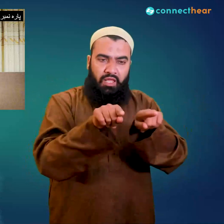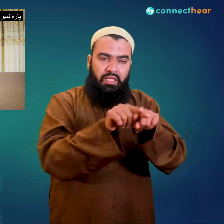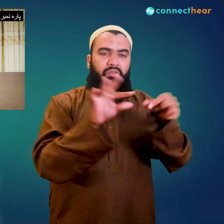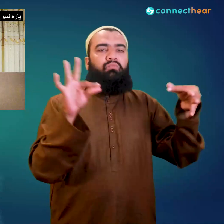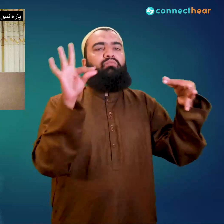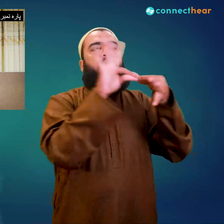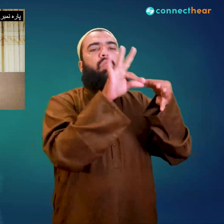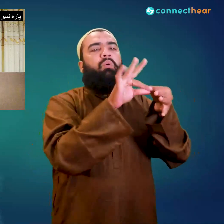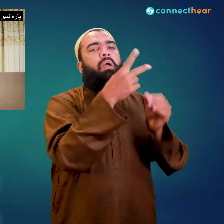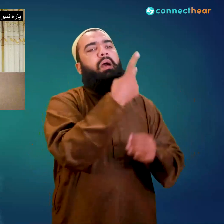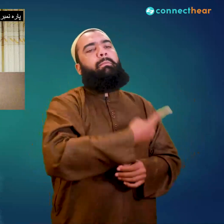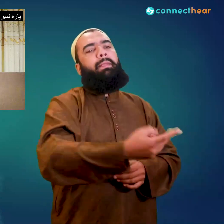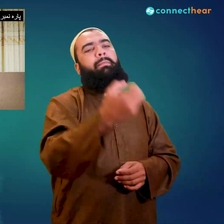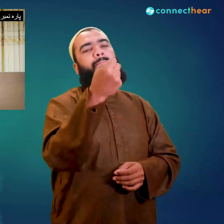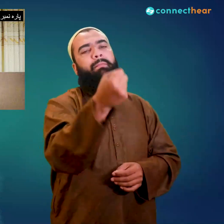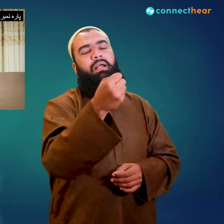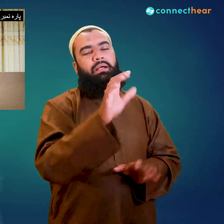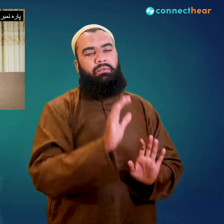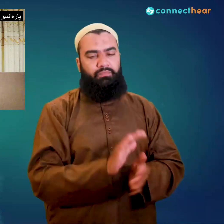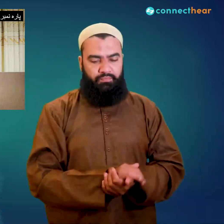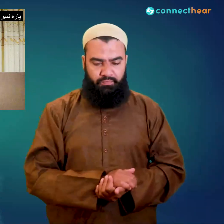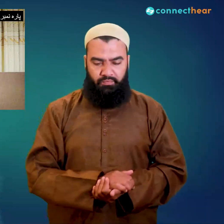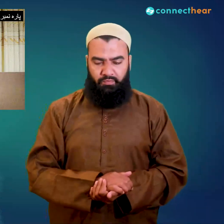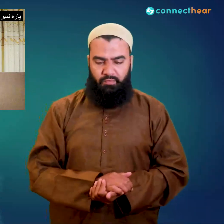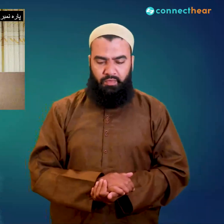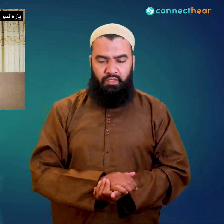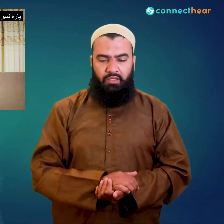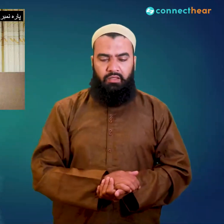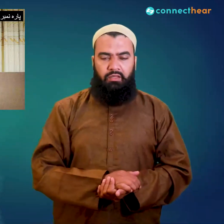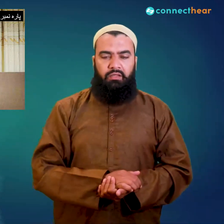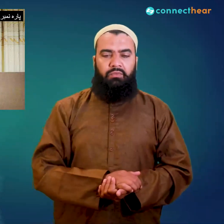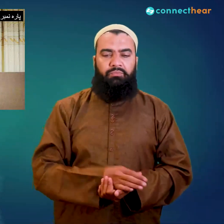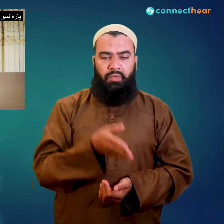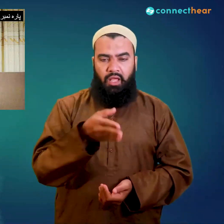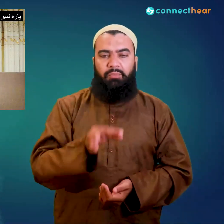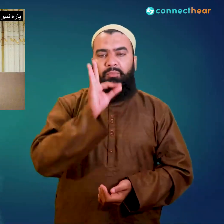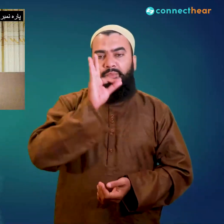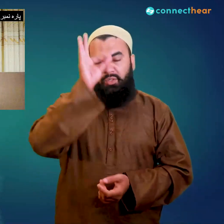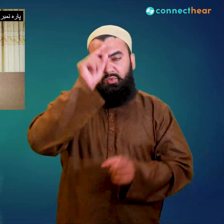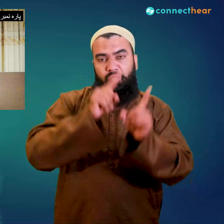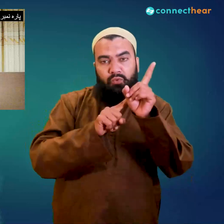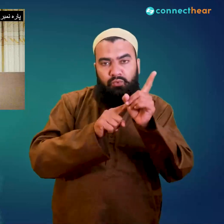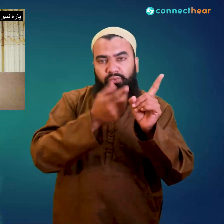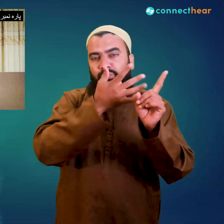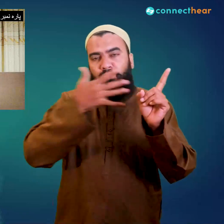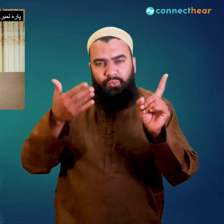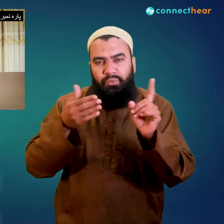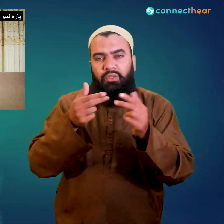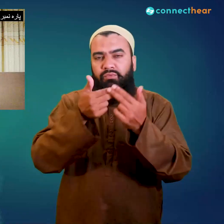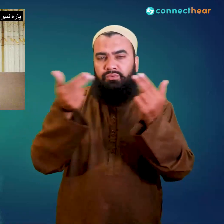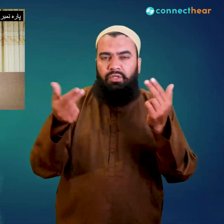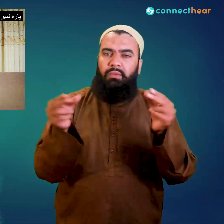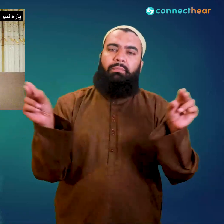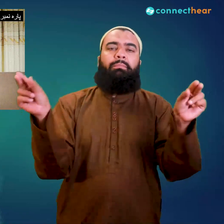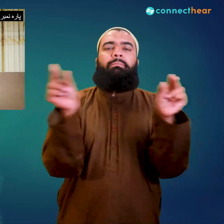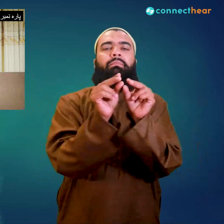اس آیت پر، آیت نمبر 101 پر واقعہ یوسف علیہ السلام مکمل ہو رہا ہے یوسف علیہ السلام